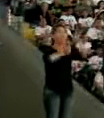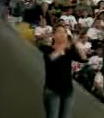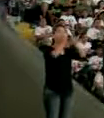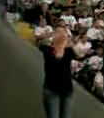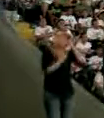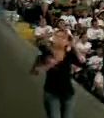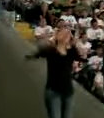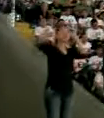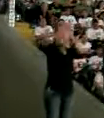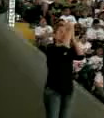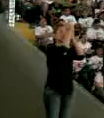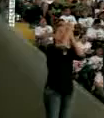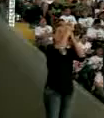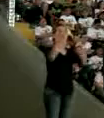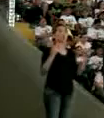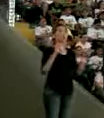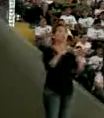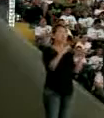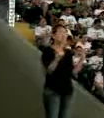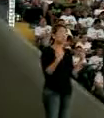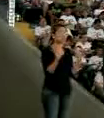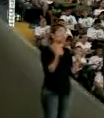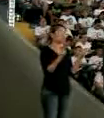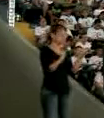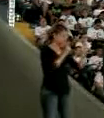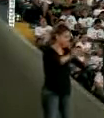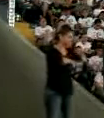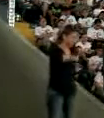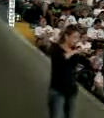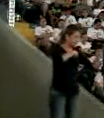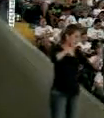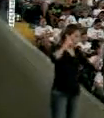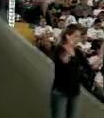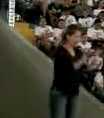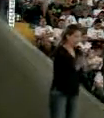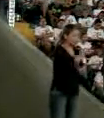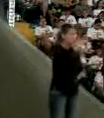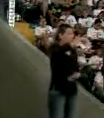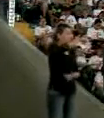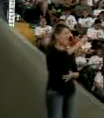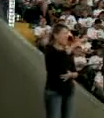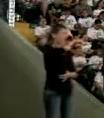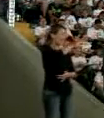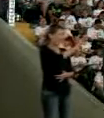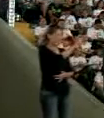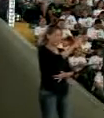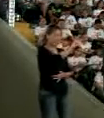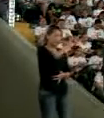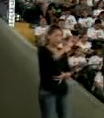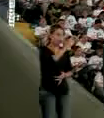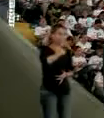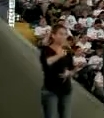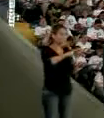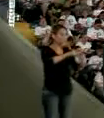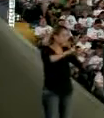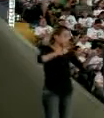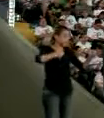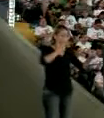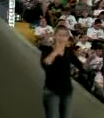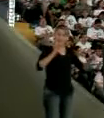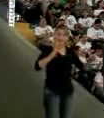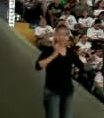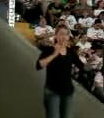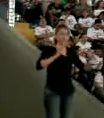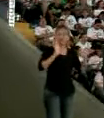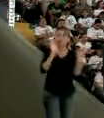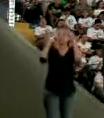e posteriormente com a mineração. Porque quando veio a mineração, você vai ter então todo um fluxo de riqueza ali para o Rio de